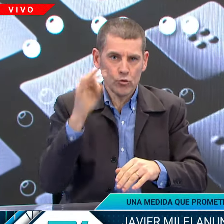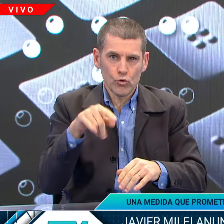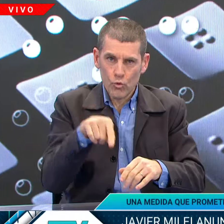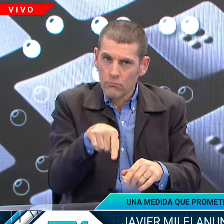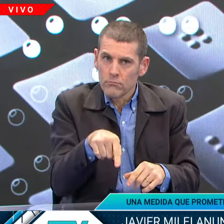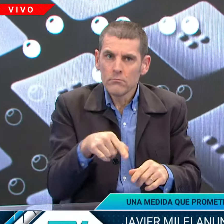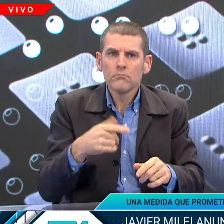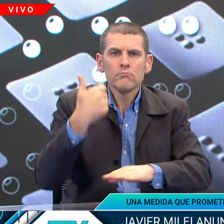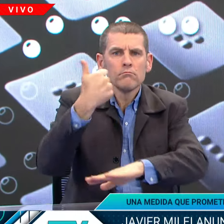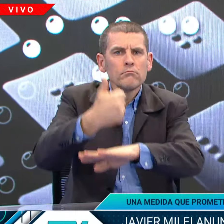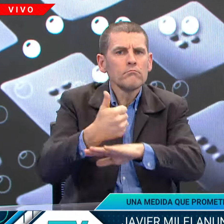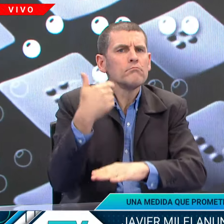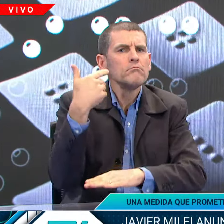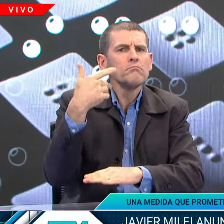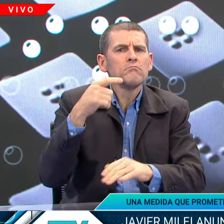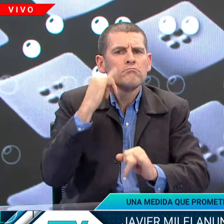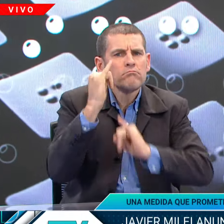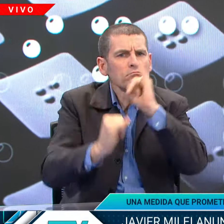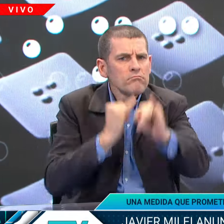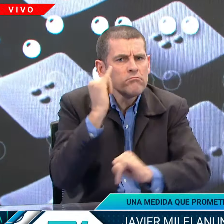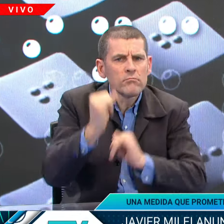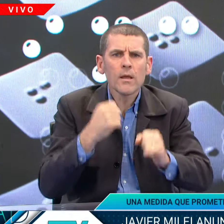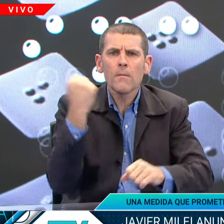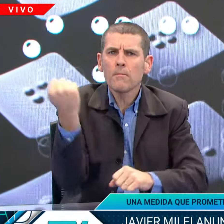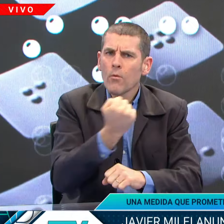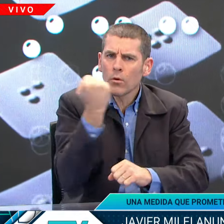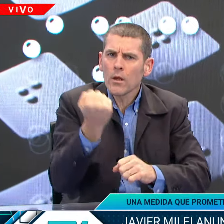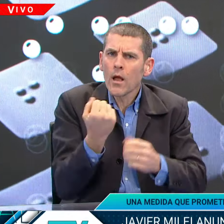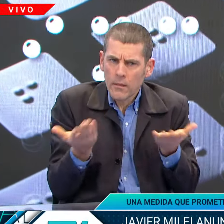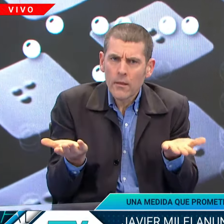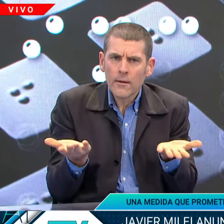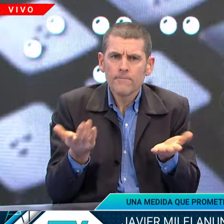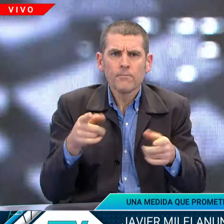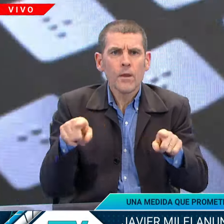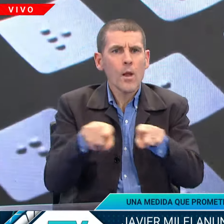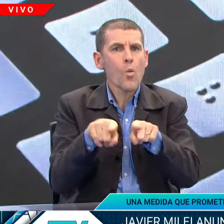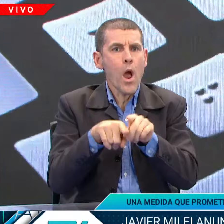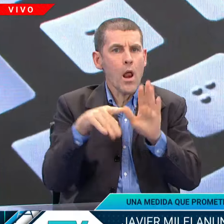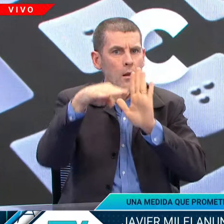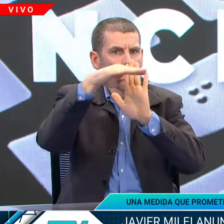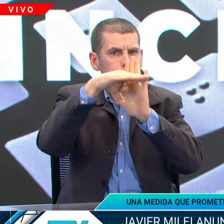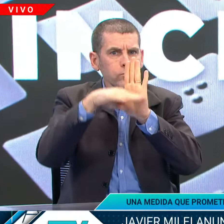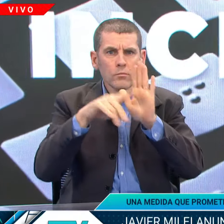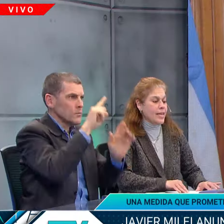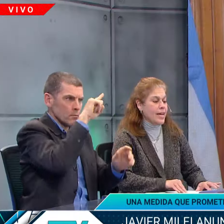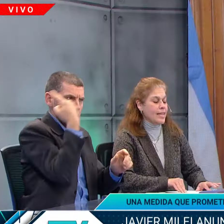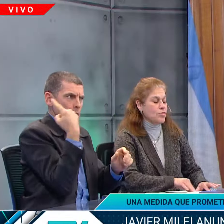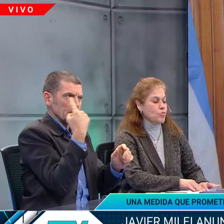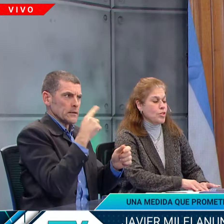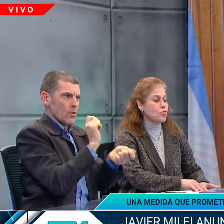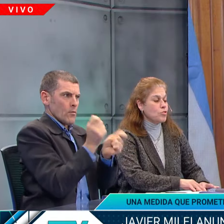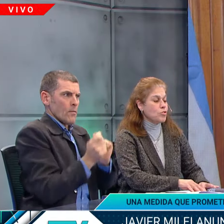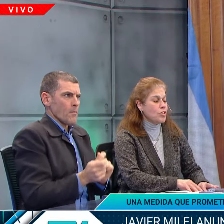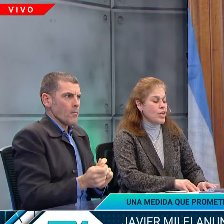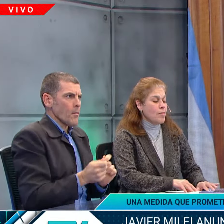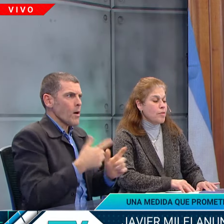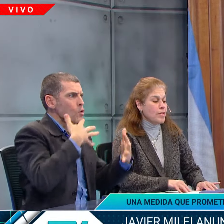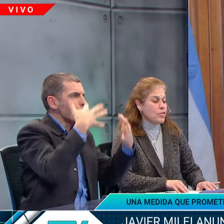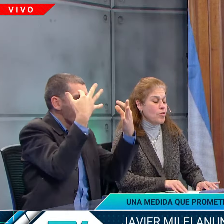Javier Milei subrayó la importancia de la desregulación estatal como parte de su agenda económica. En su